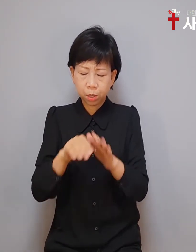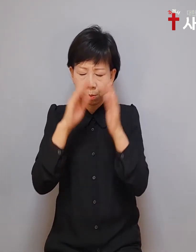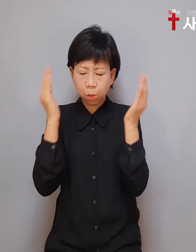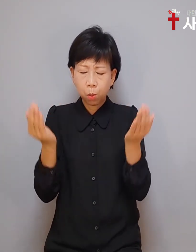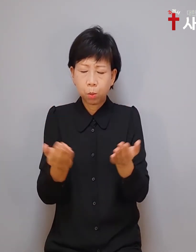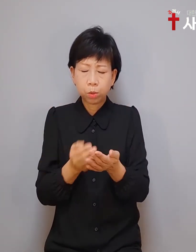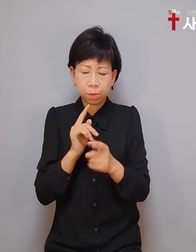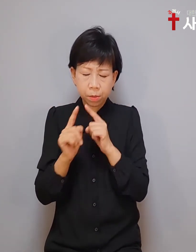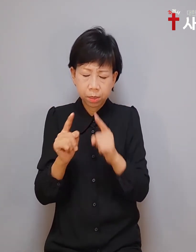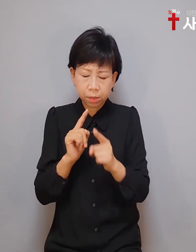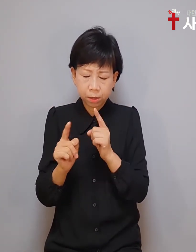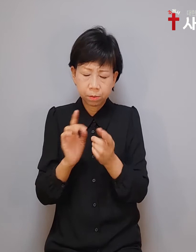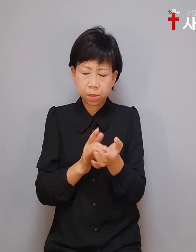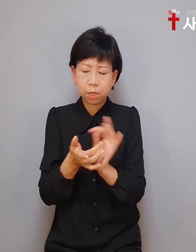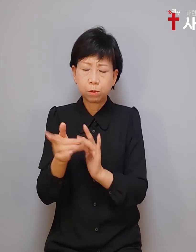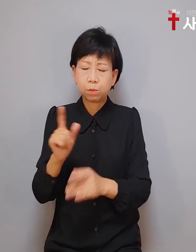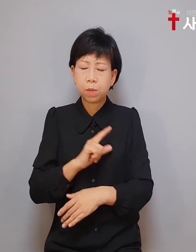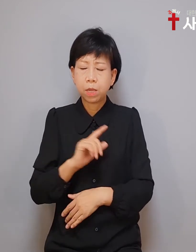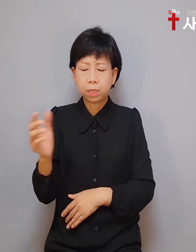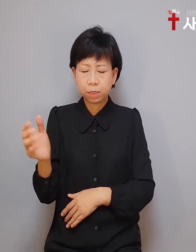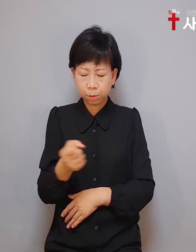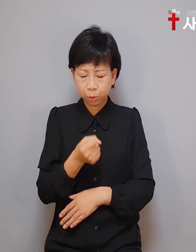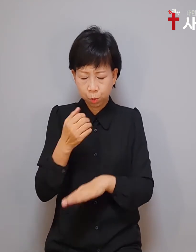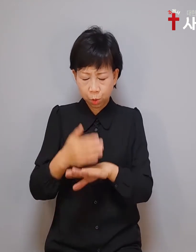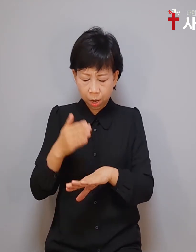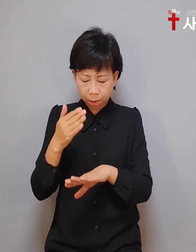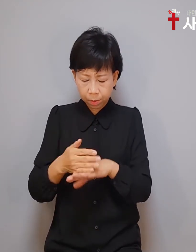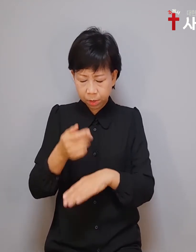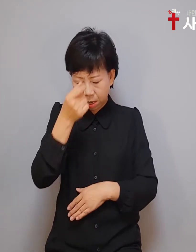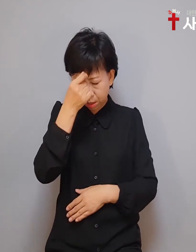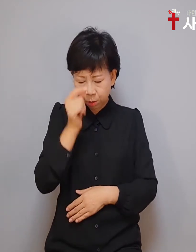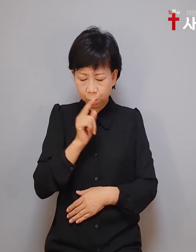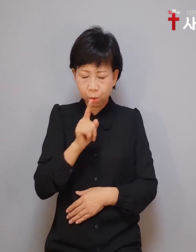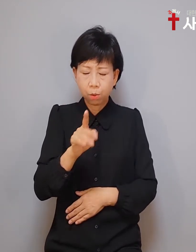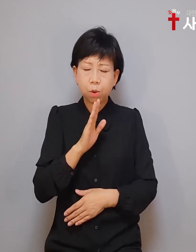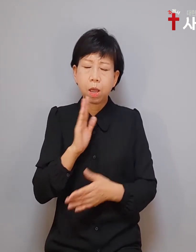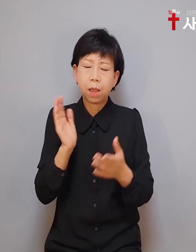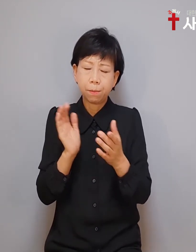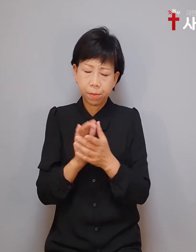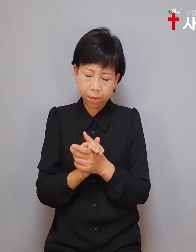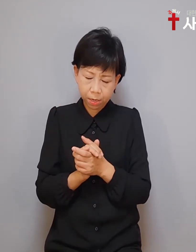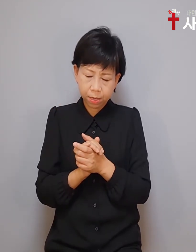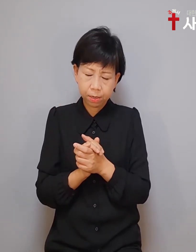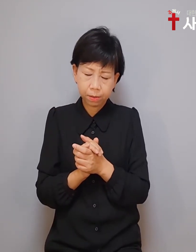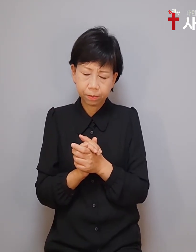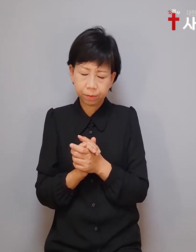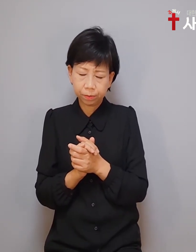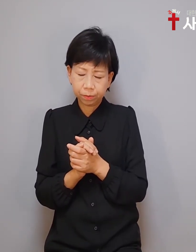말씀을 예수님 이름 받들어 감사 기도 드립니다. 아멘.